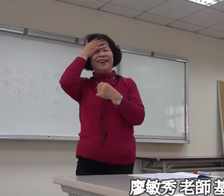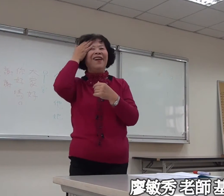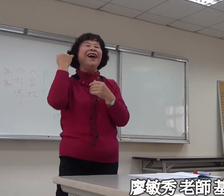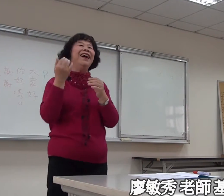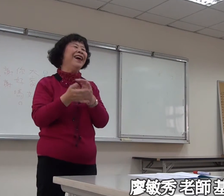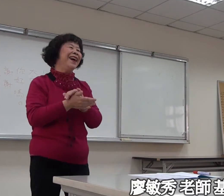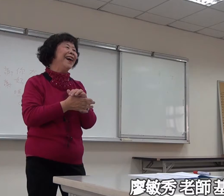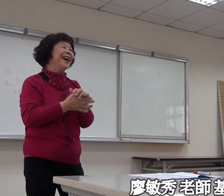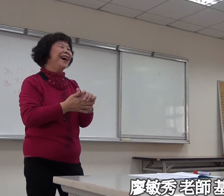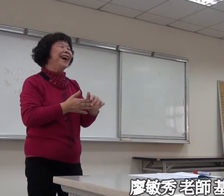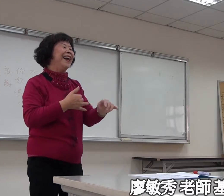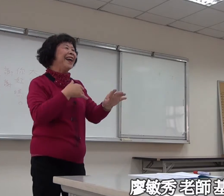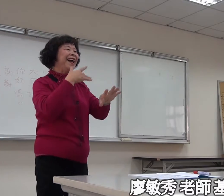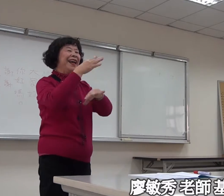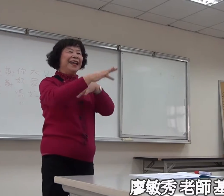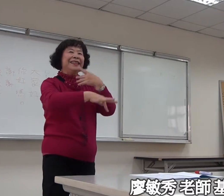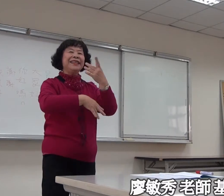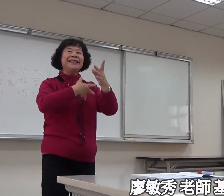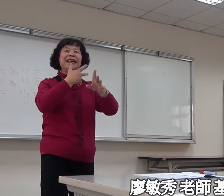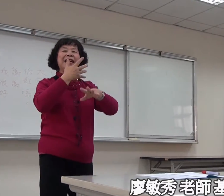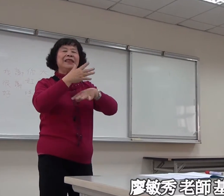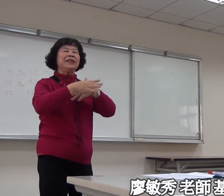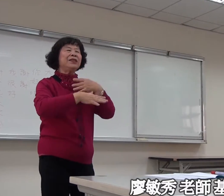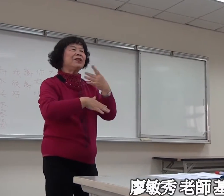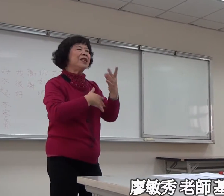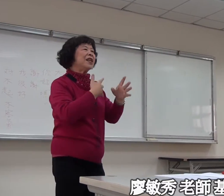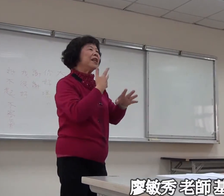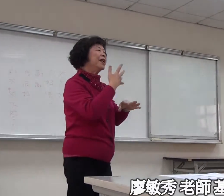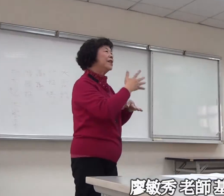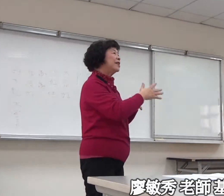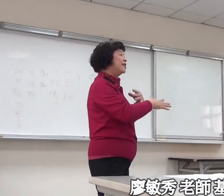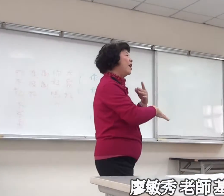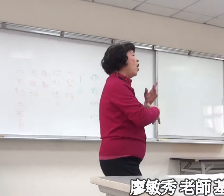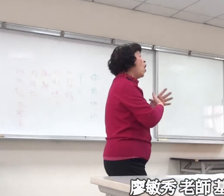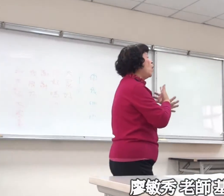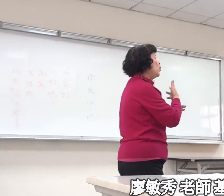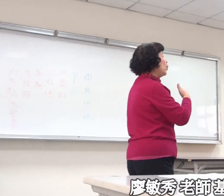话，那这个就是手语，